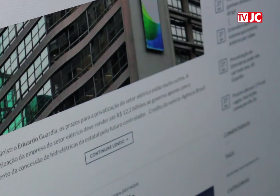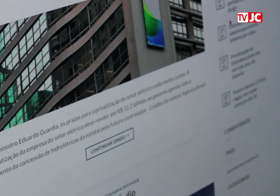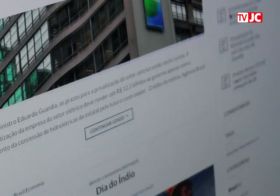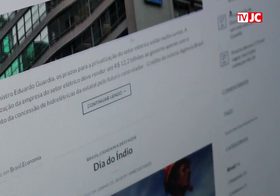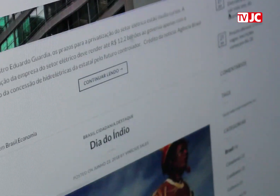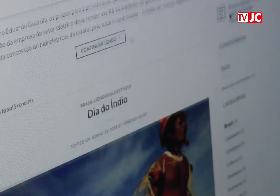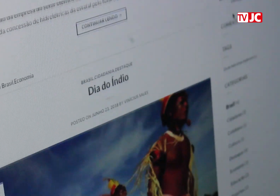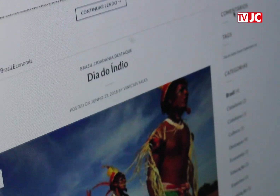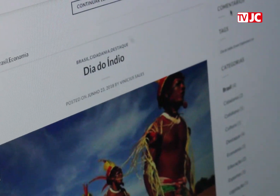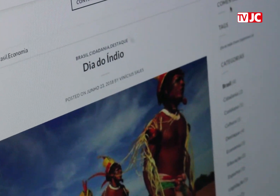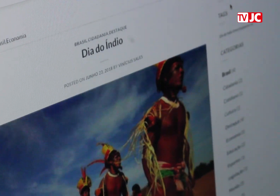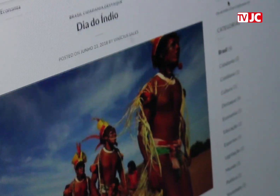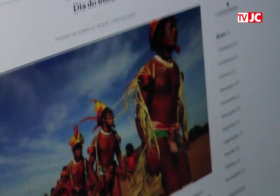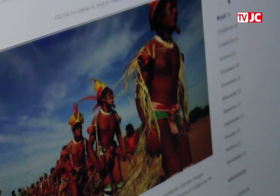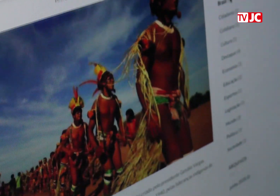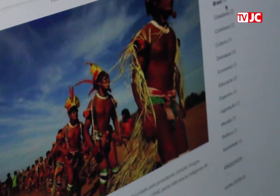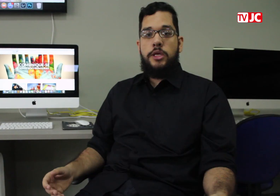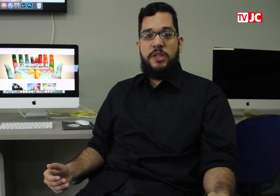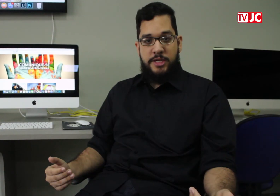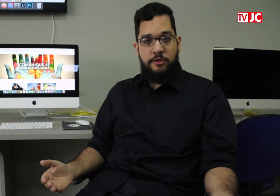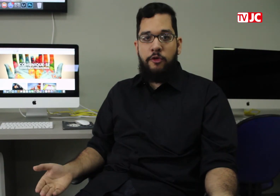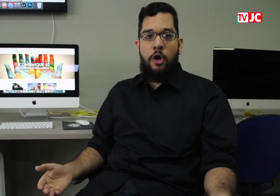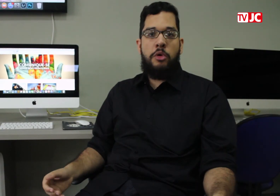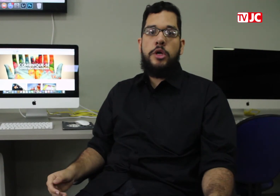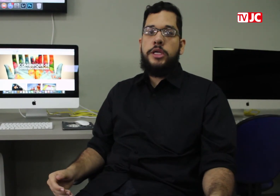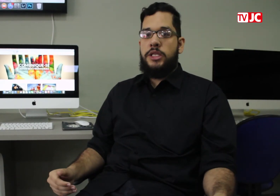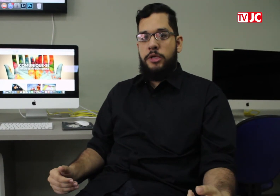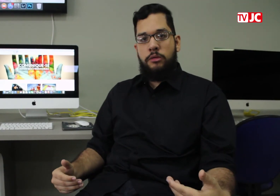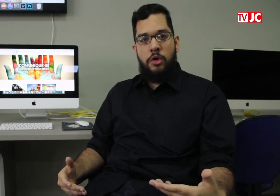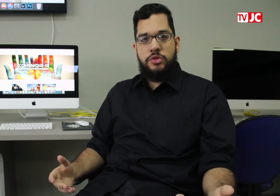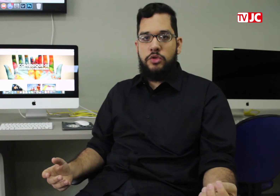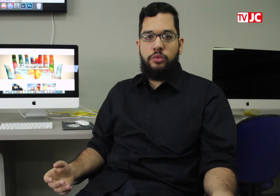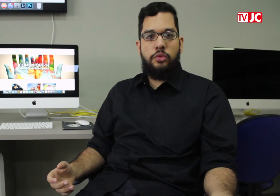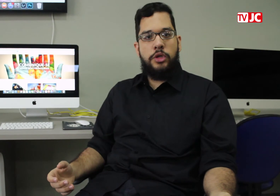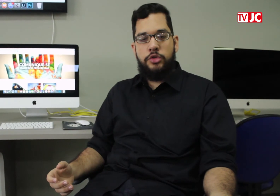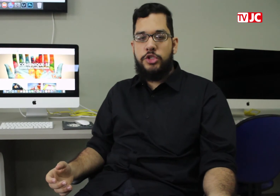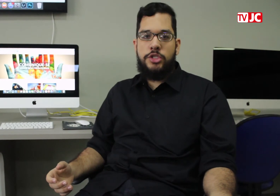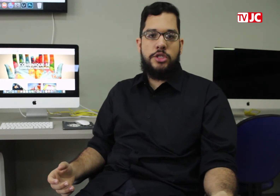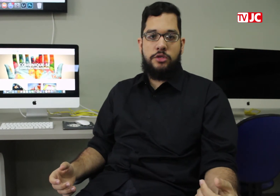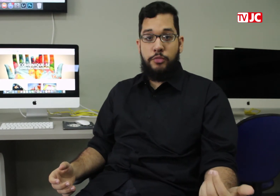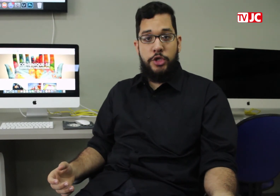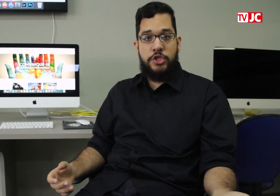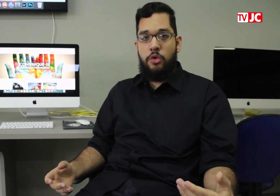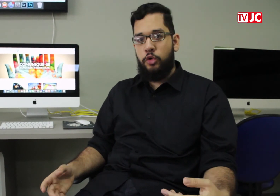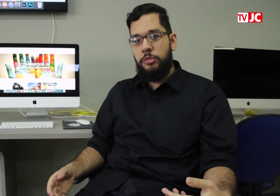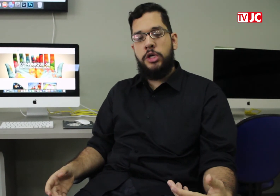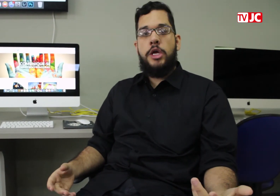a comunicação para os surdos, que também se informam, que também gostam de cultura, notícias, de política, economia, e